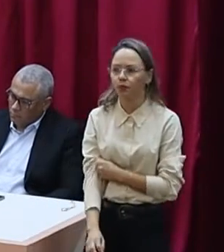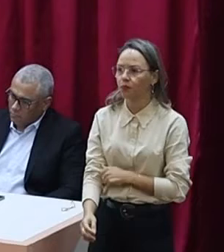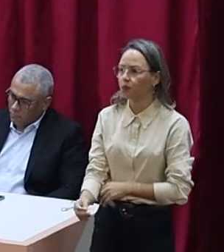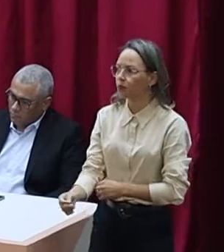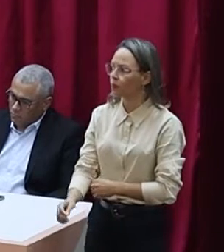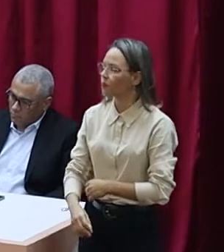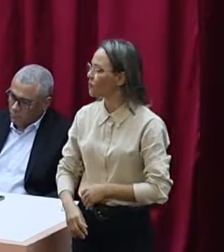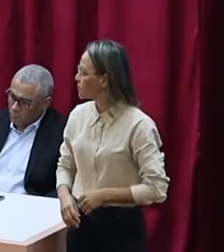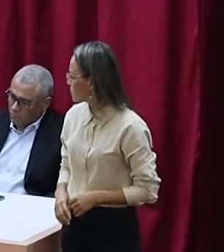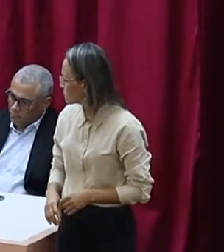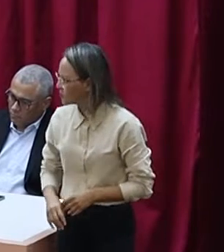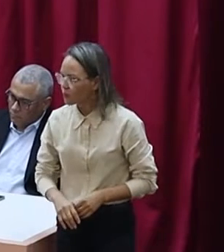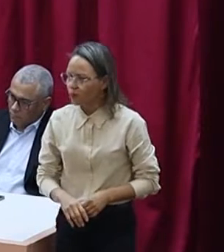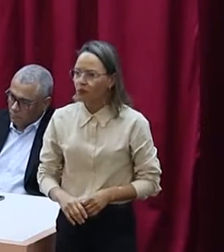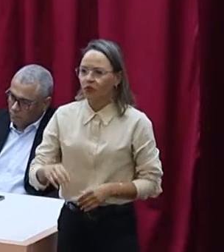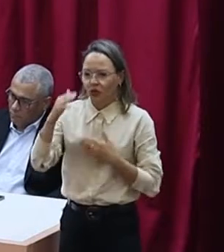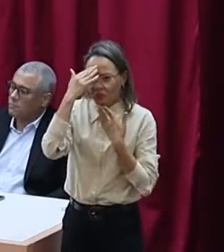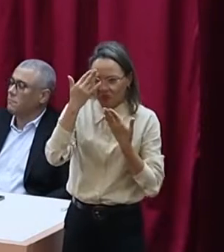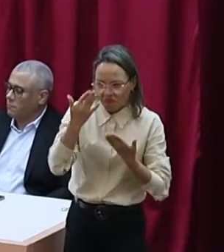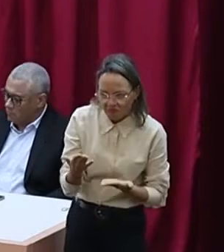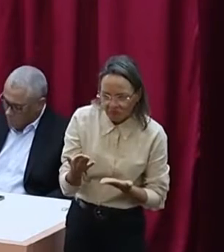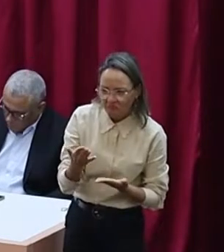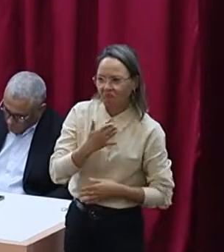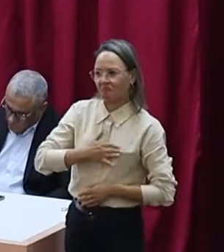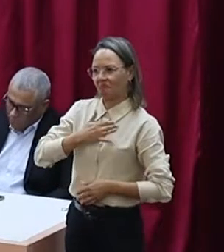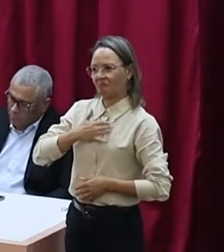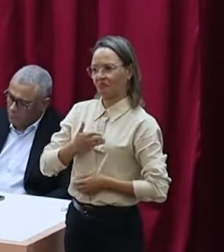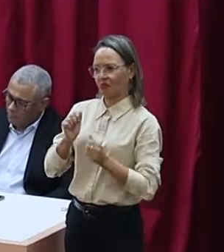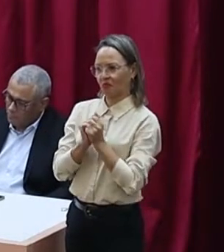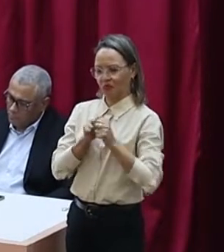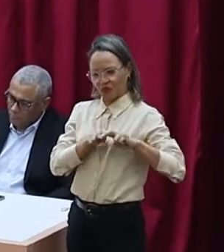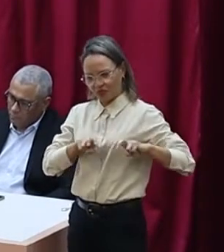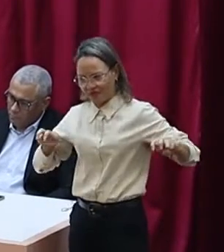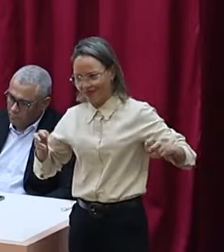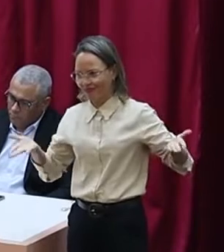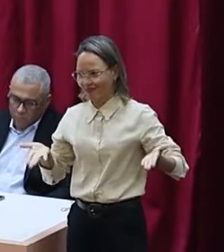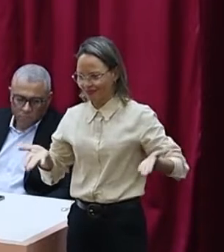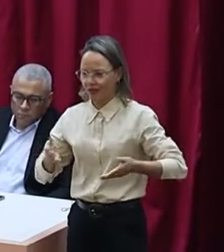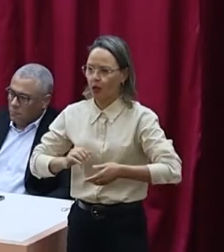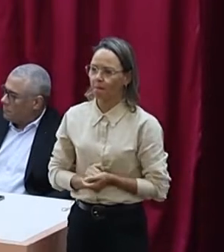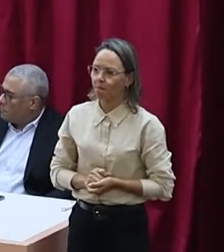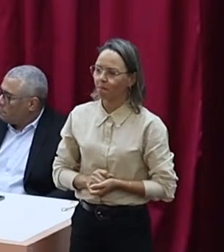Bom, muito obrigado, Renata, e é um prazer estar aqui com os colegas nessa mesa.